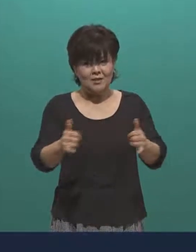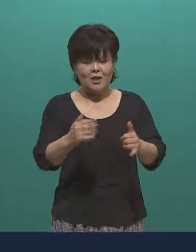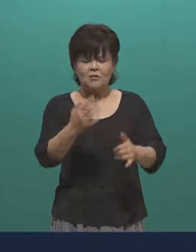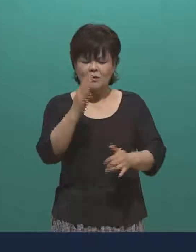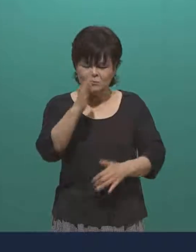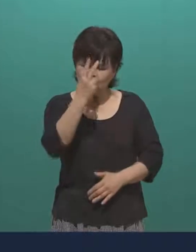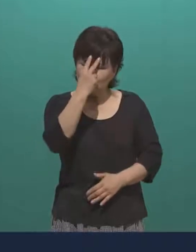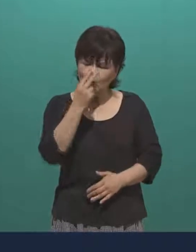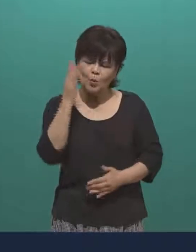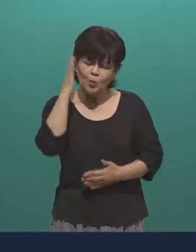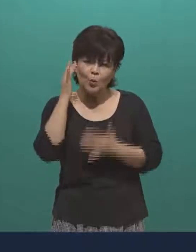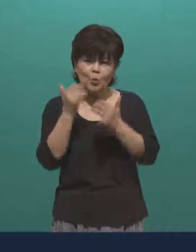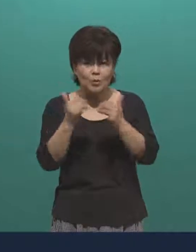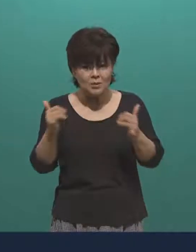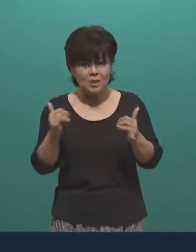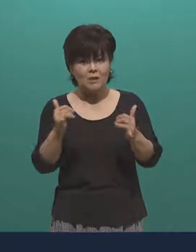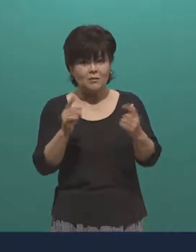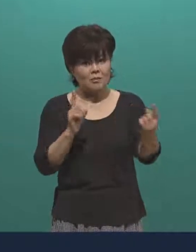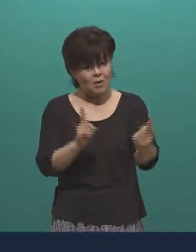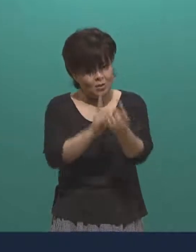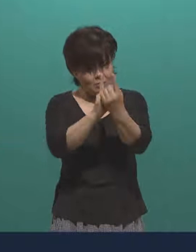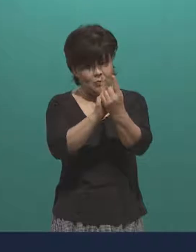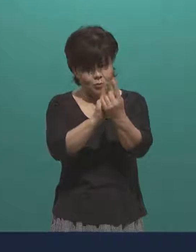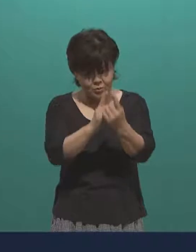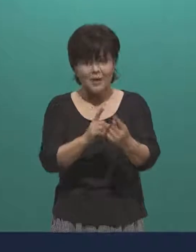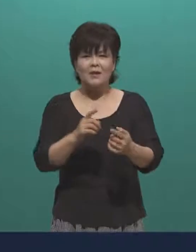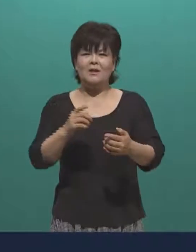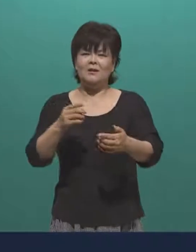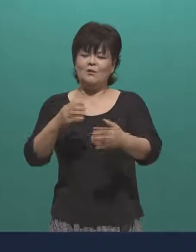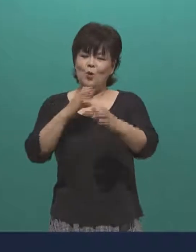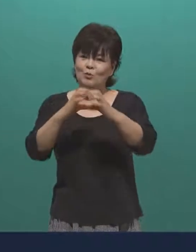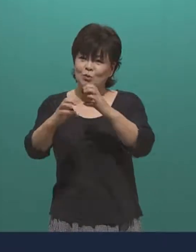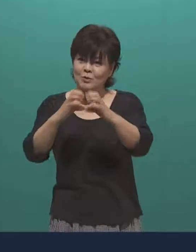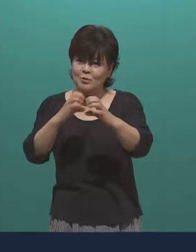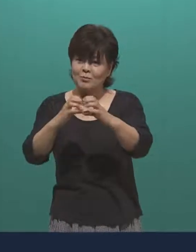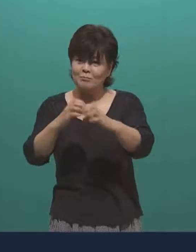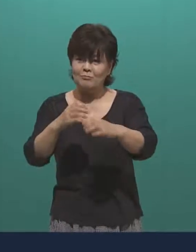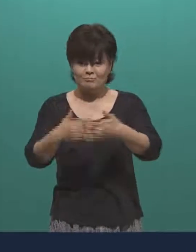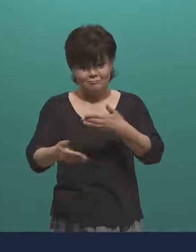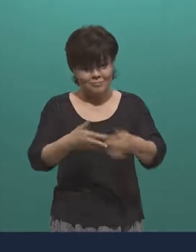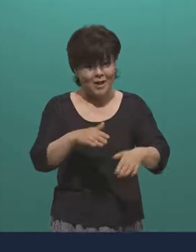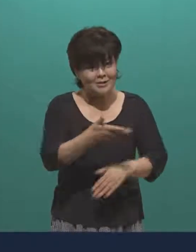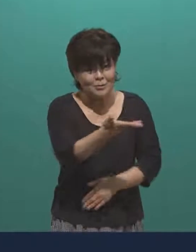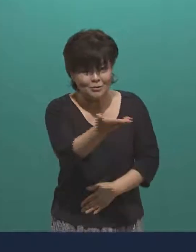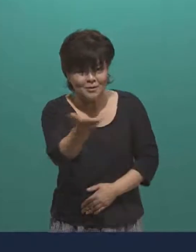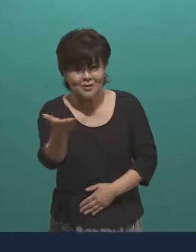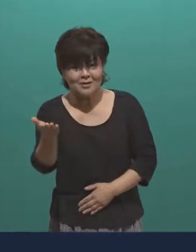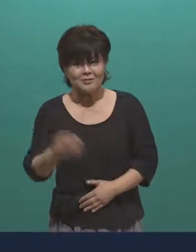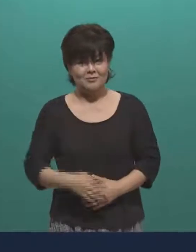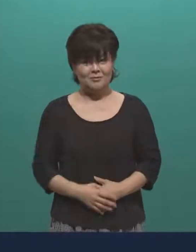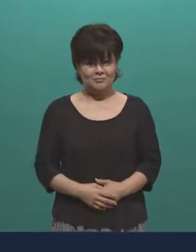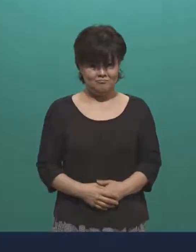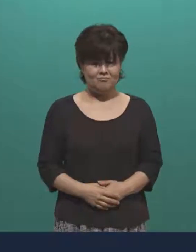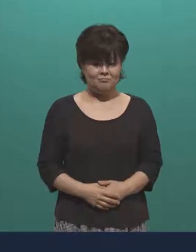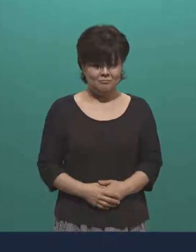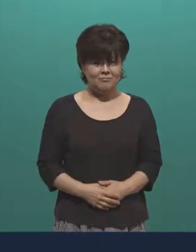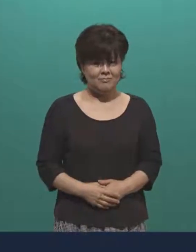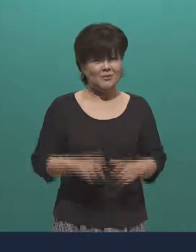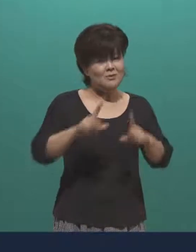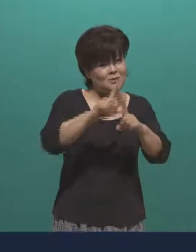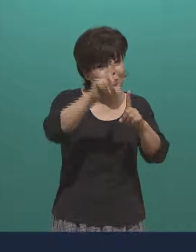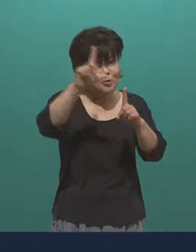者である盲ろう者と出会ったことやコミュニケーションを取ったことはありますか？